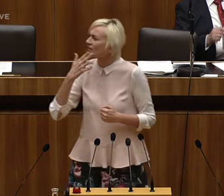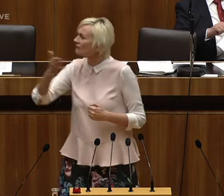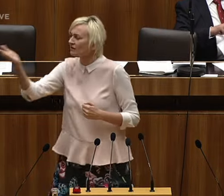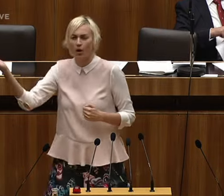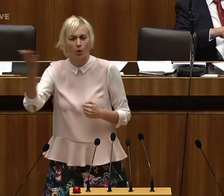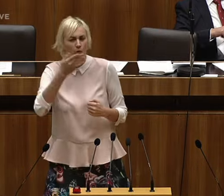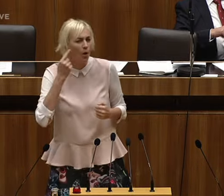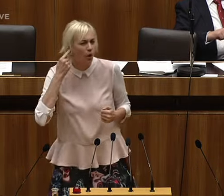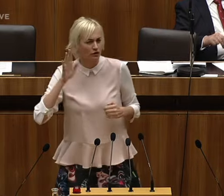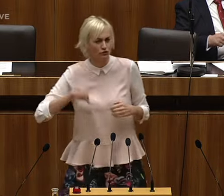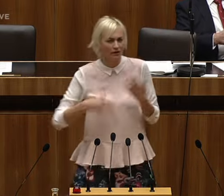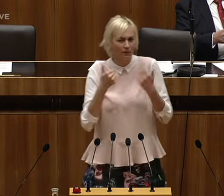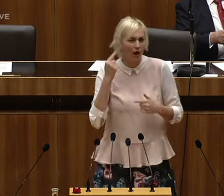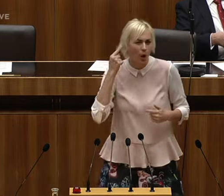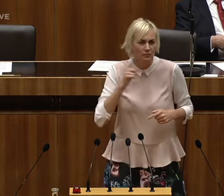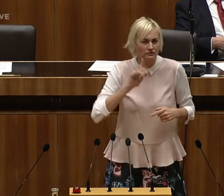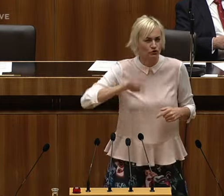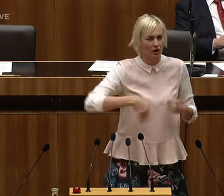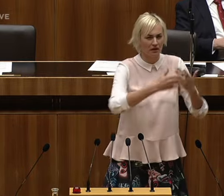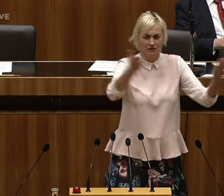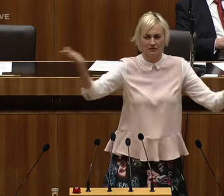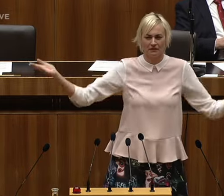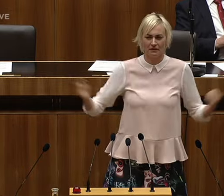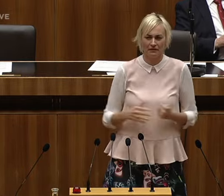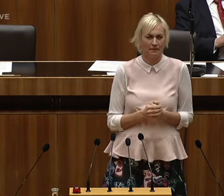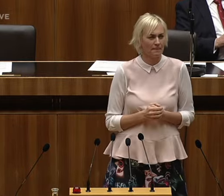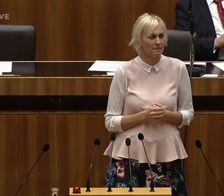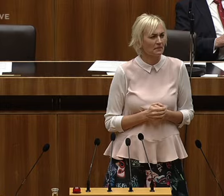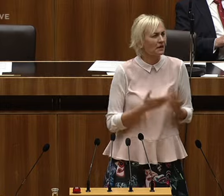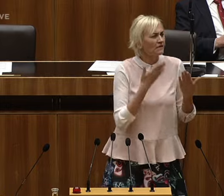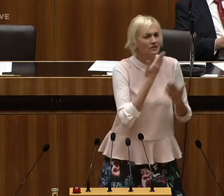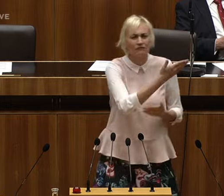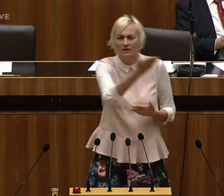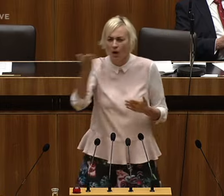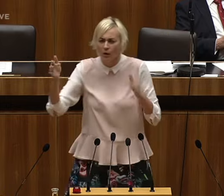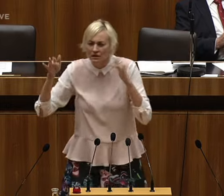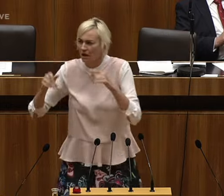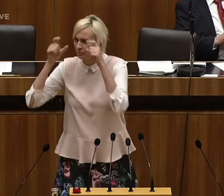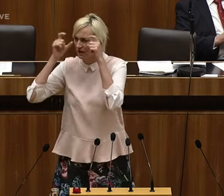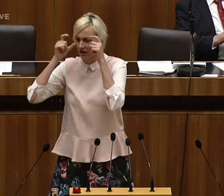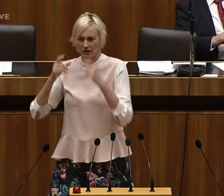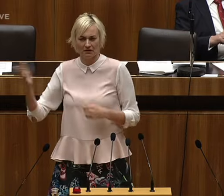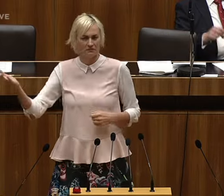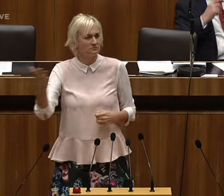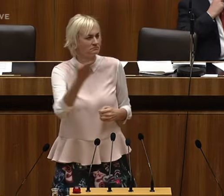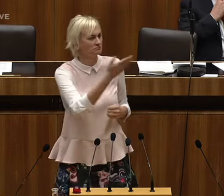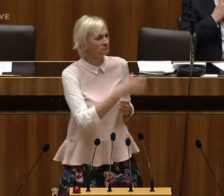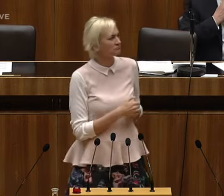seine Zeit lang? Gibt es hier jemanden, der etwas schlechter hört? Gibt es hier jemanden, der eine Brille